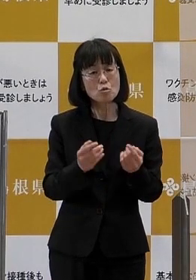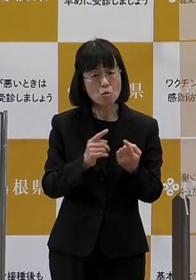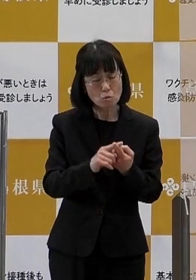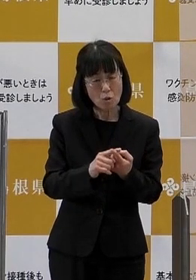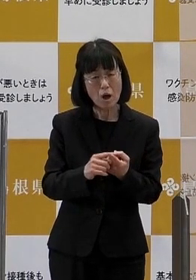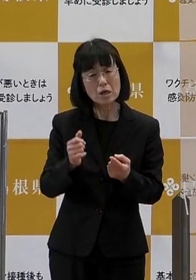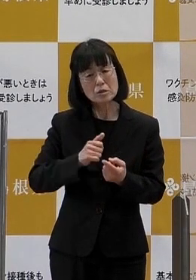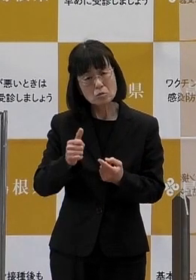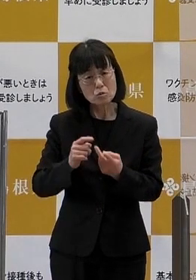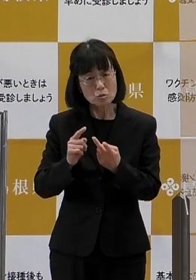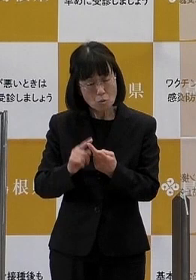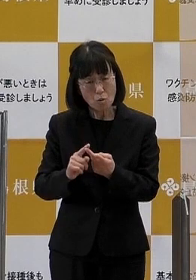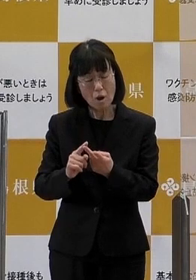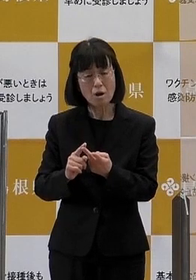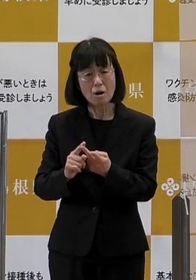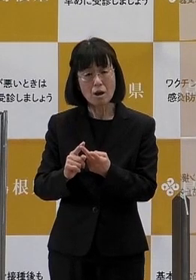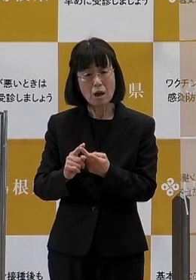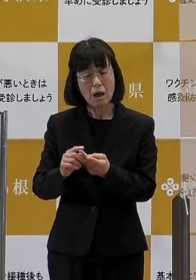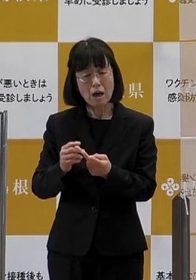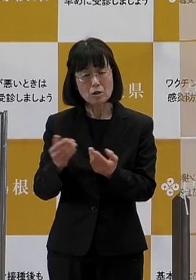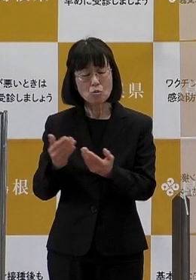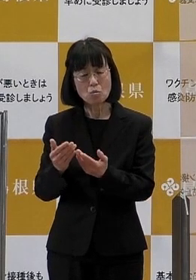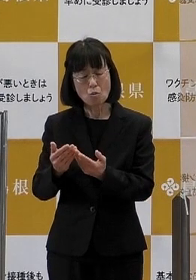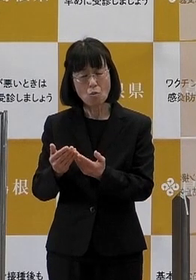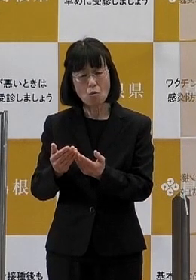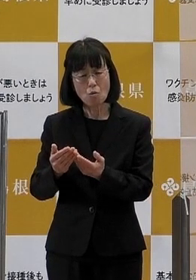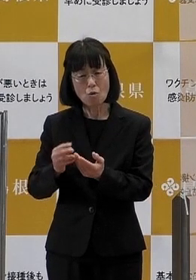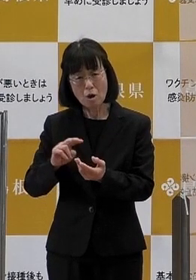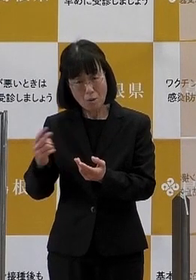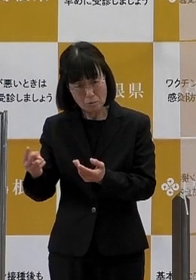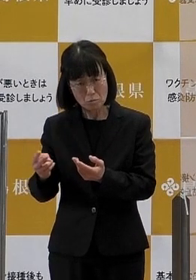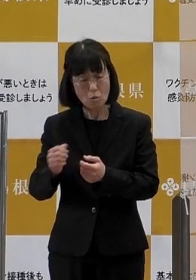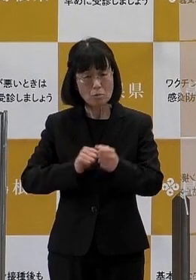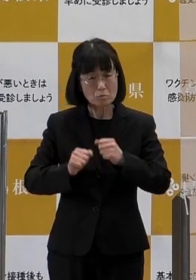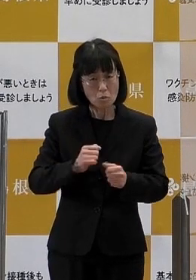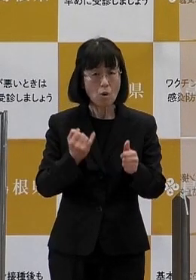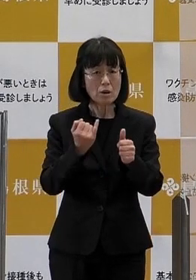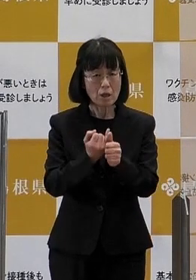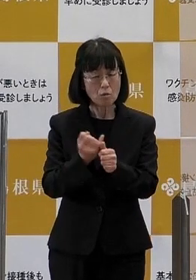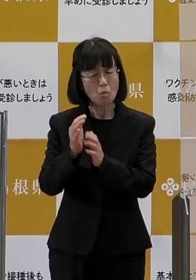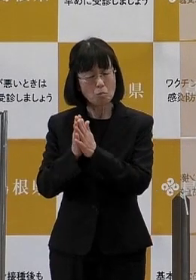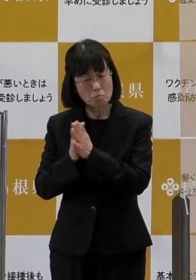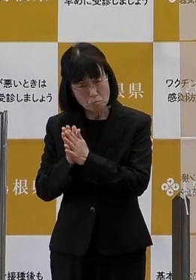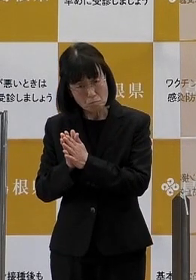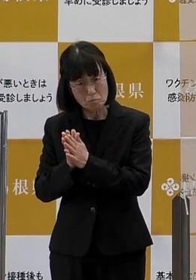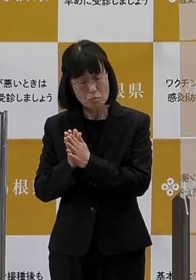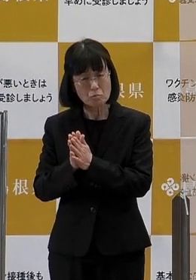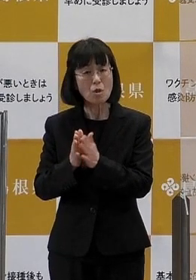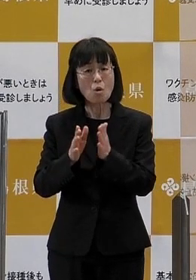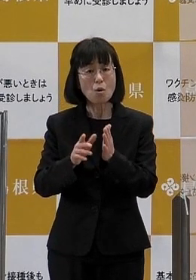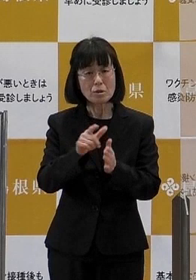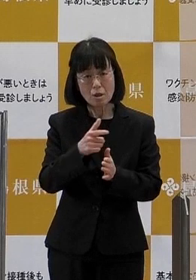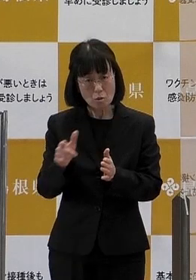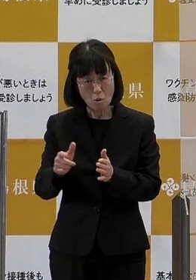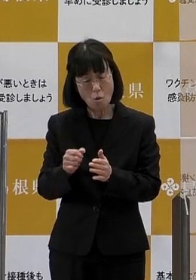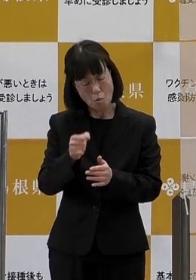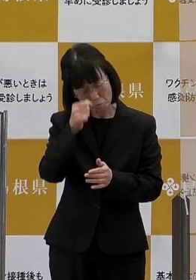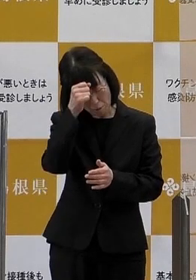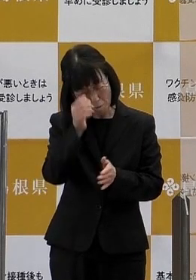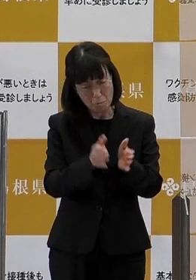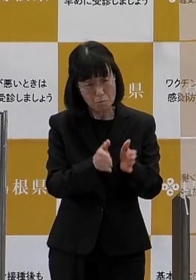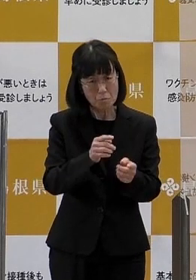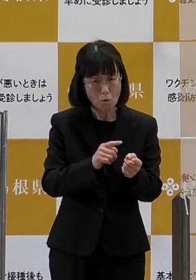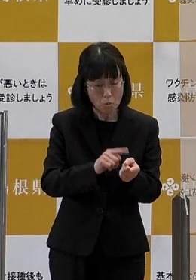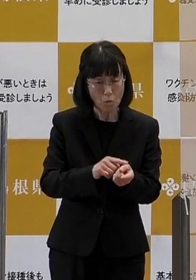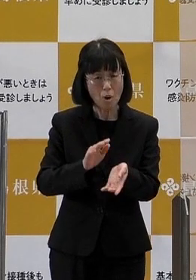学転勤就職活動婚礼葬儀法要看病介護通